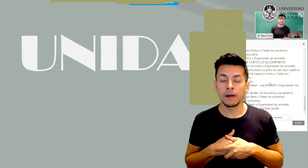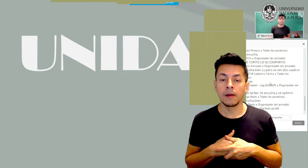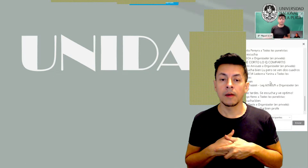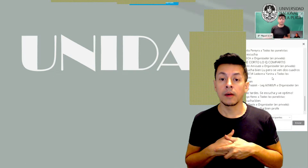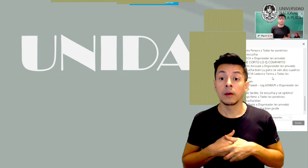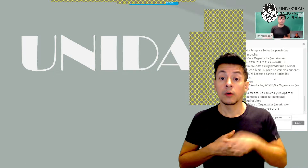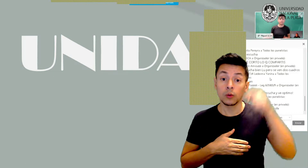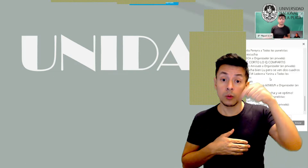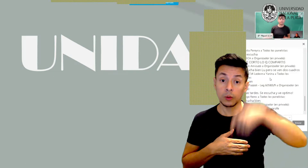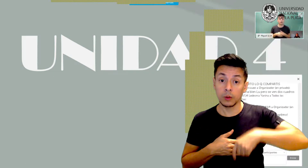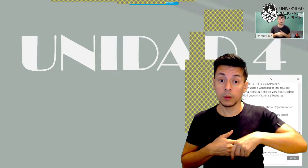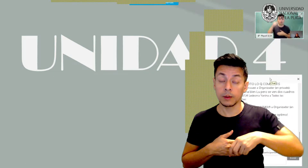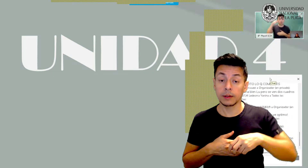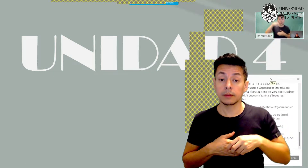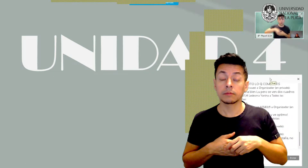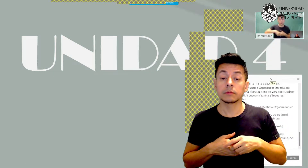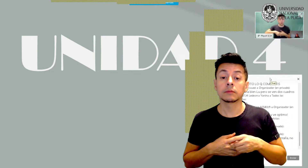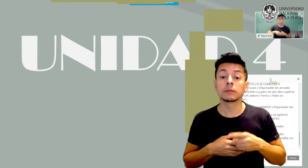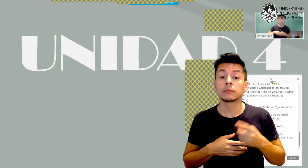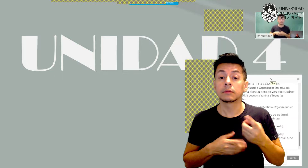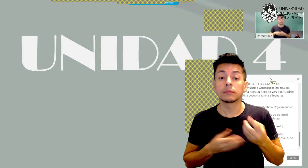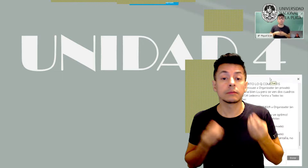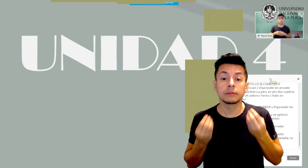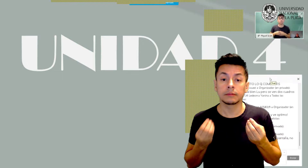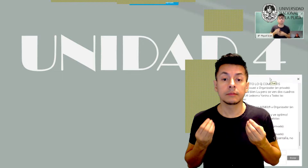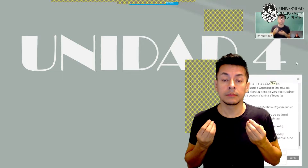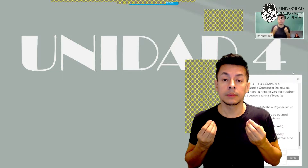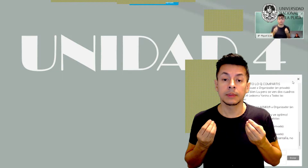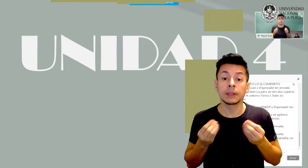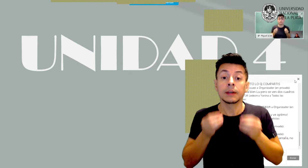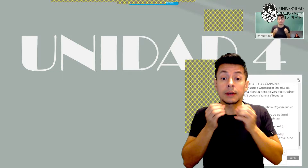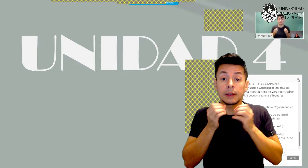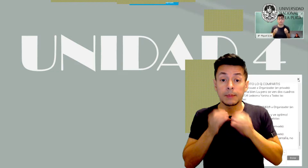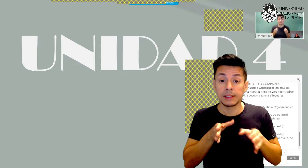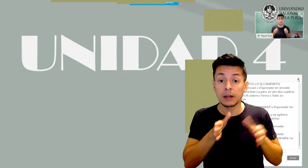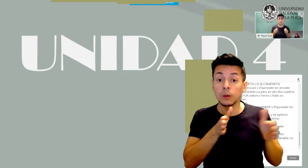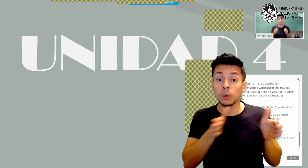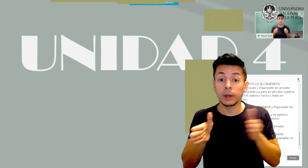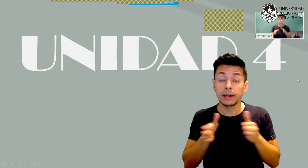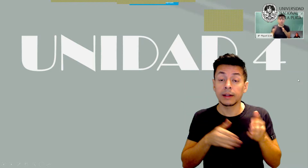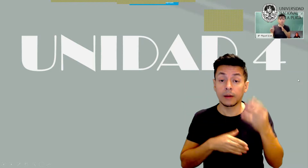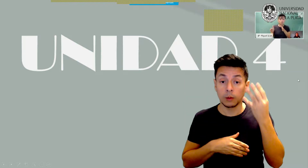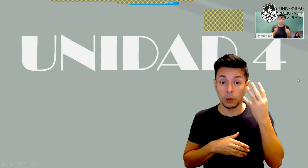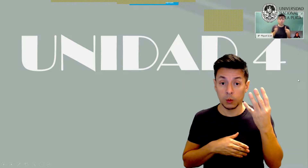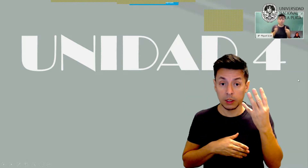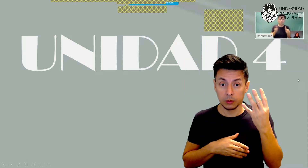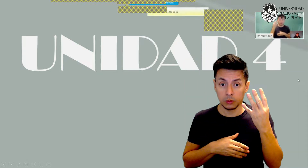Hoy nos toca comenzar con la unidad 4, ¿sí?